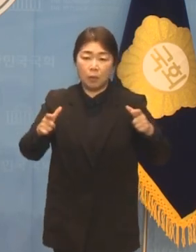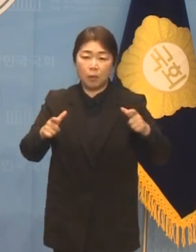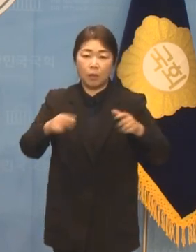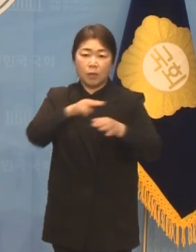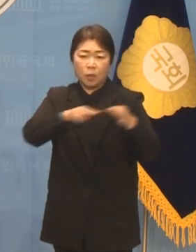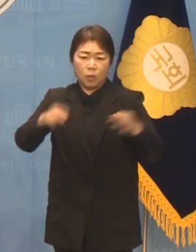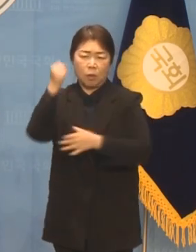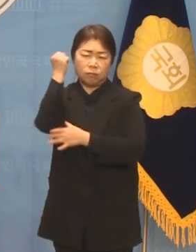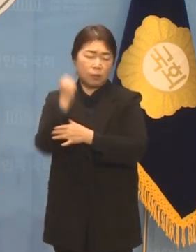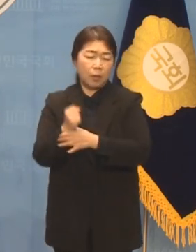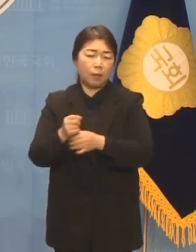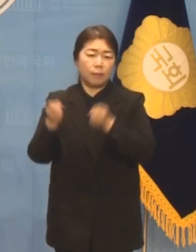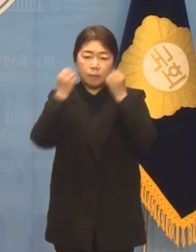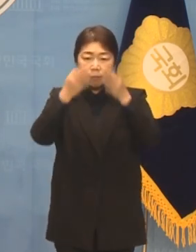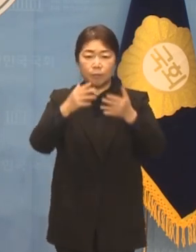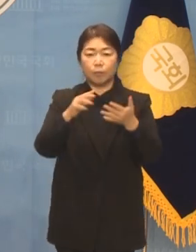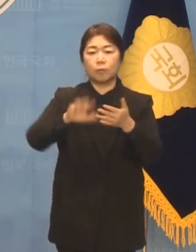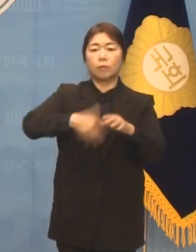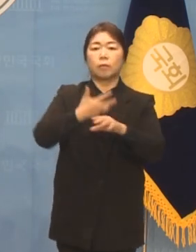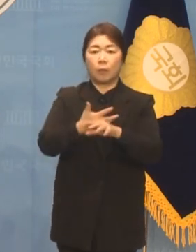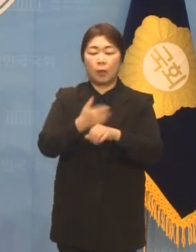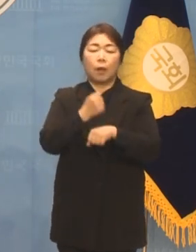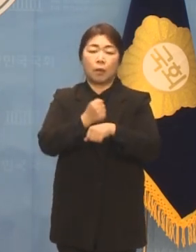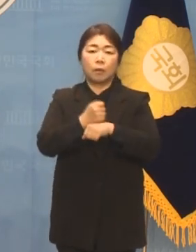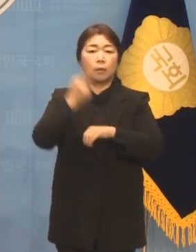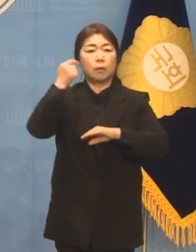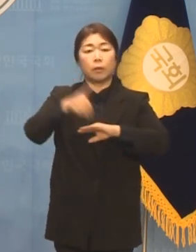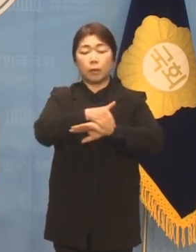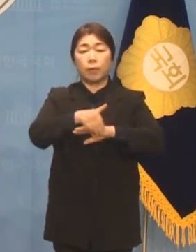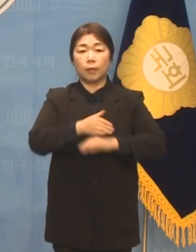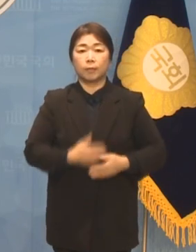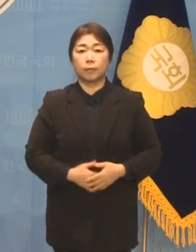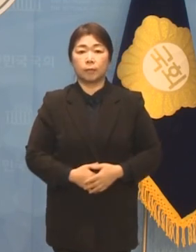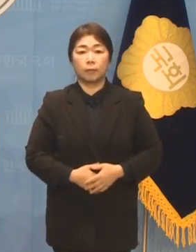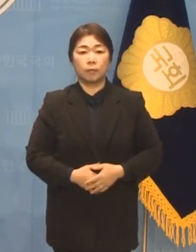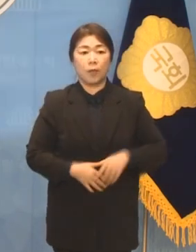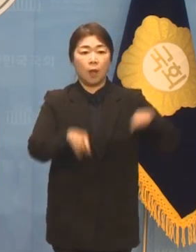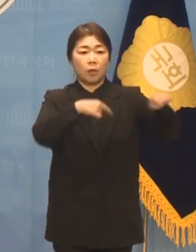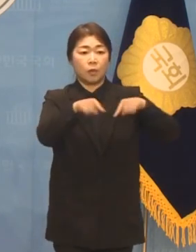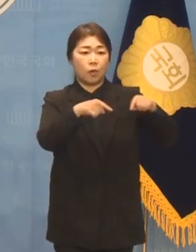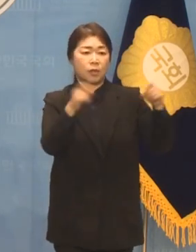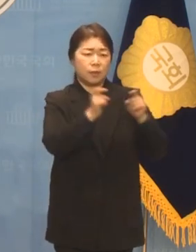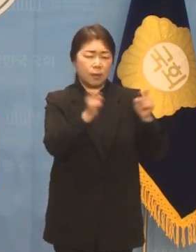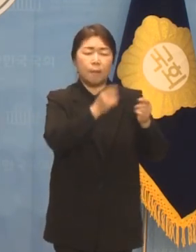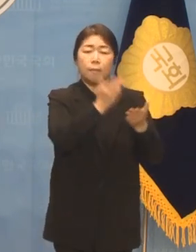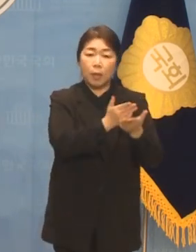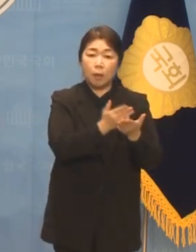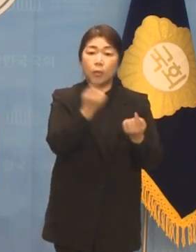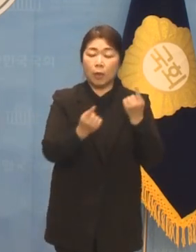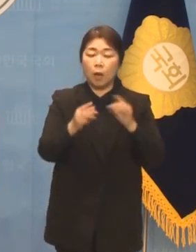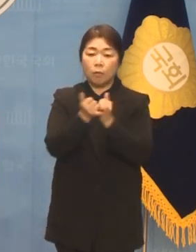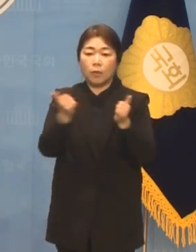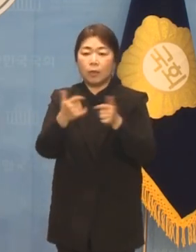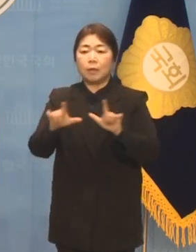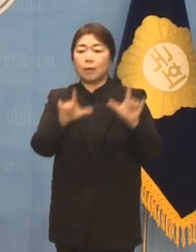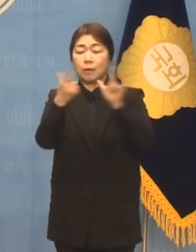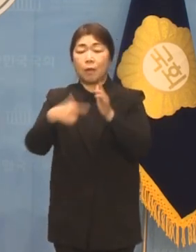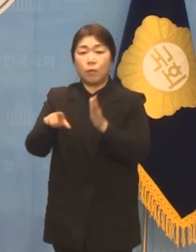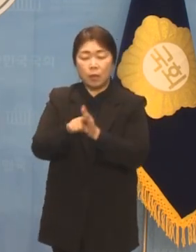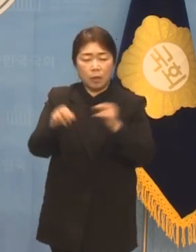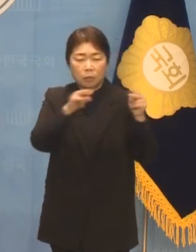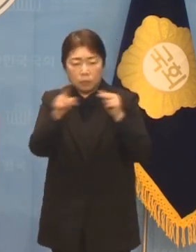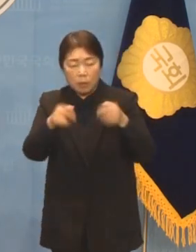혁신에 매진할 것입니다. 정쟁 대신 민생이 국회 논의 테이블을 가득 메우고